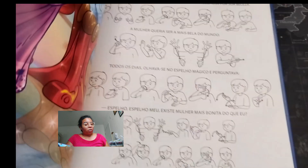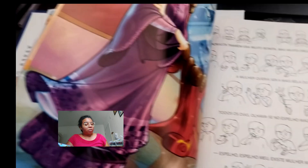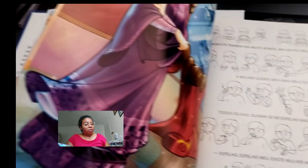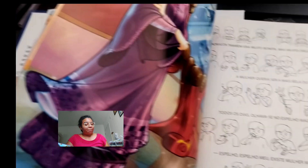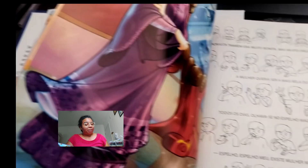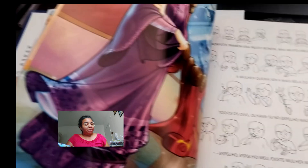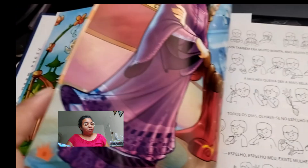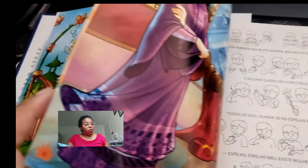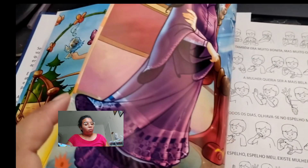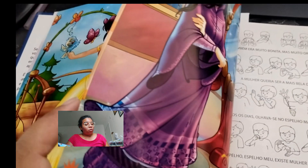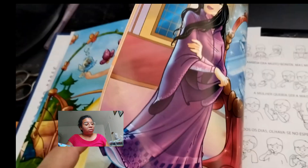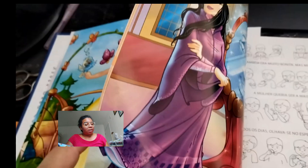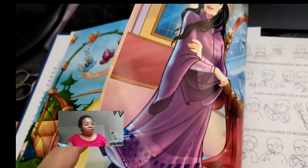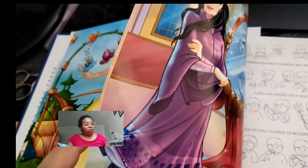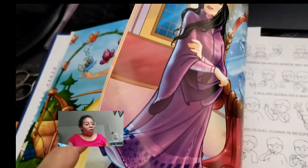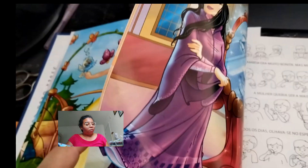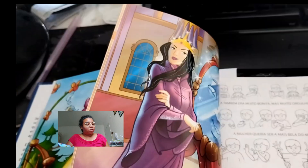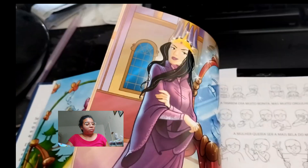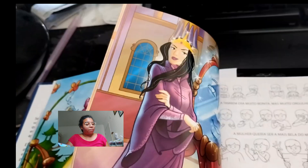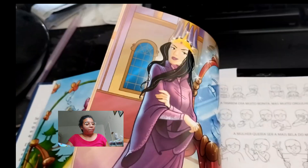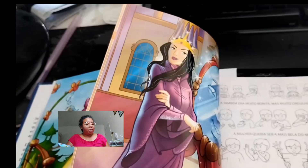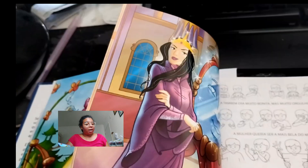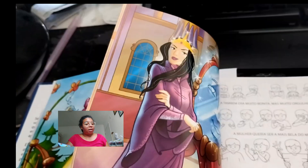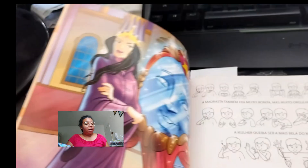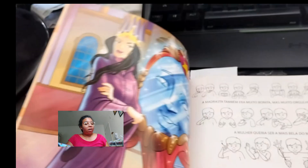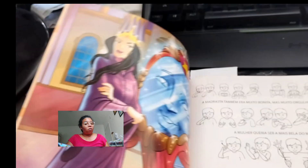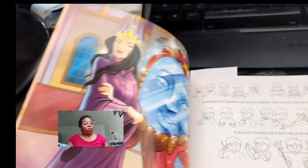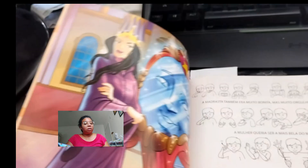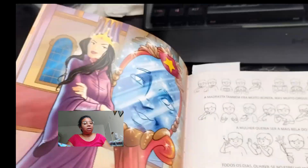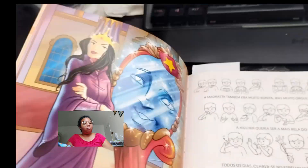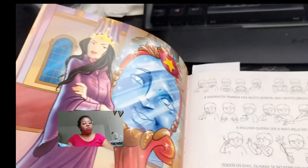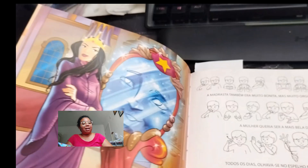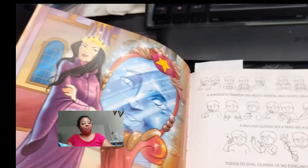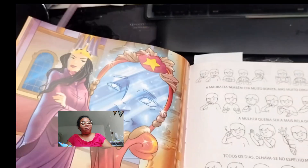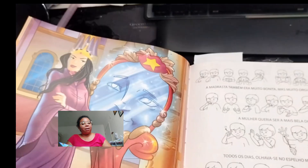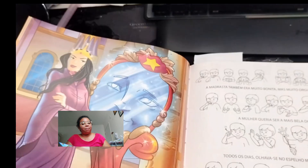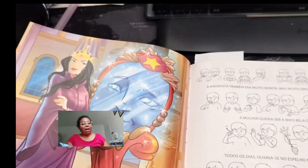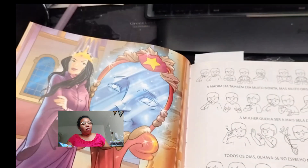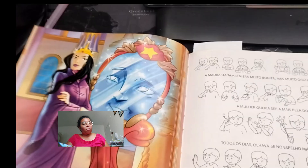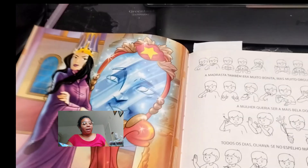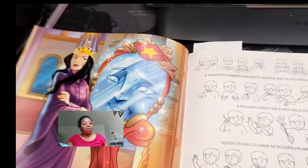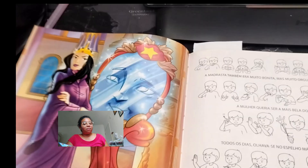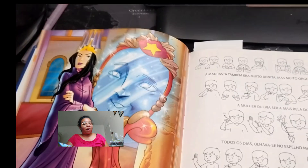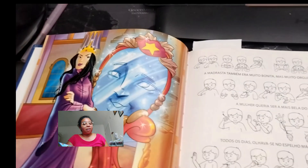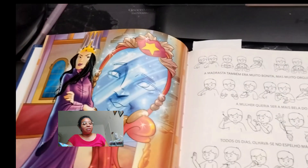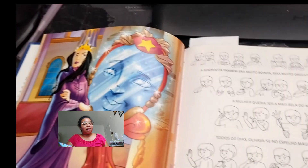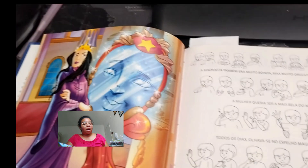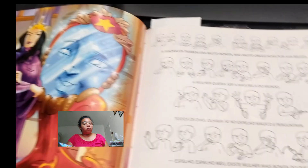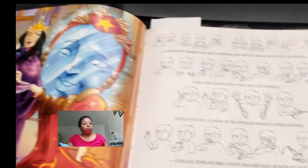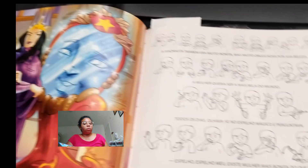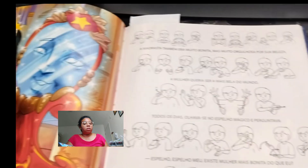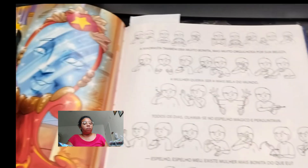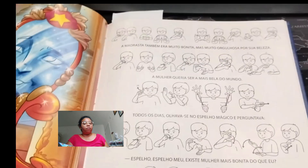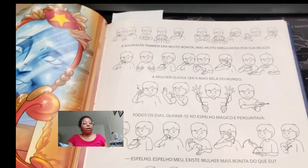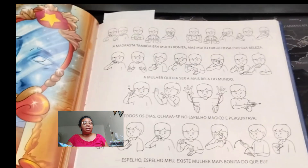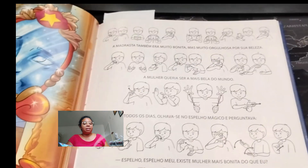nós aprendemos muitos sinais novos, né? E conseguimos gravar bem como é que se faz a construção